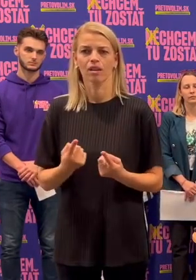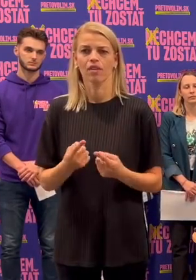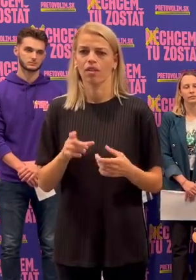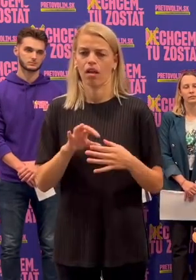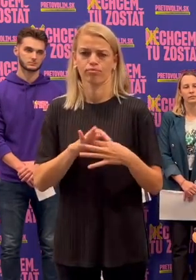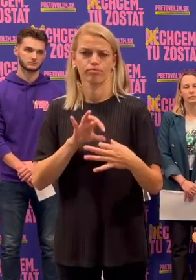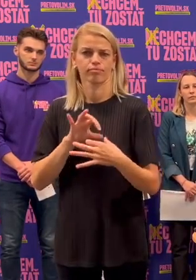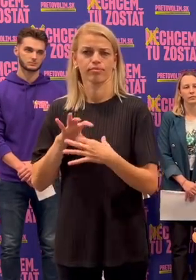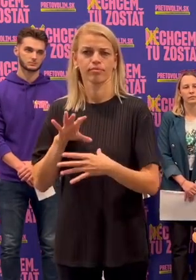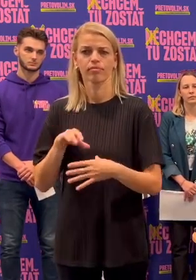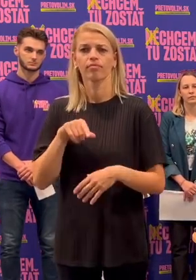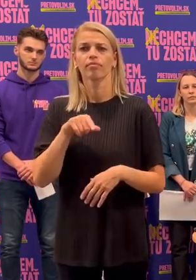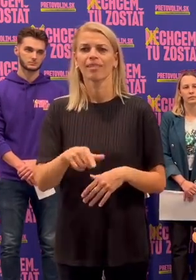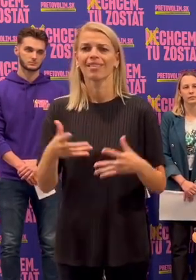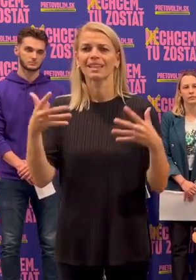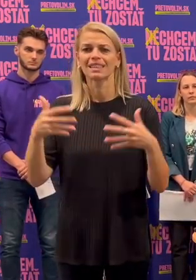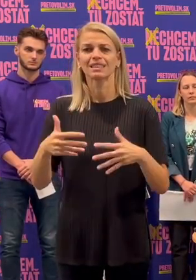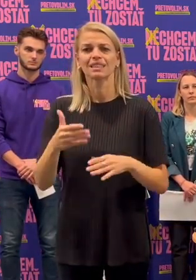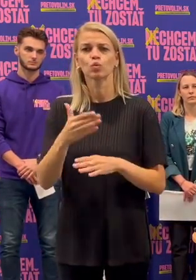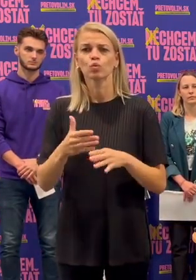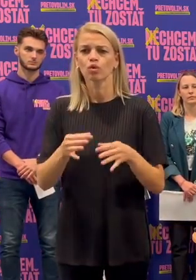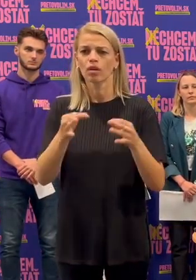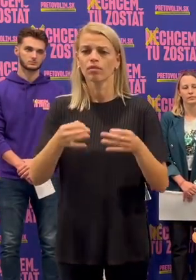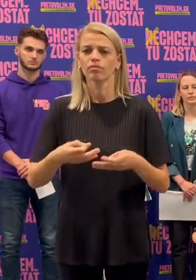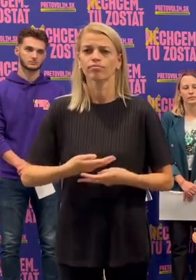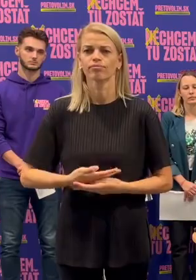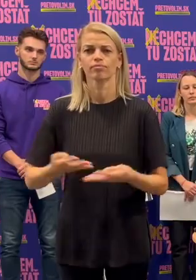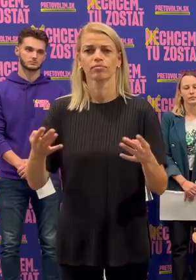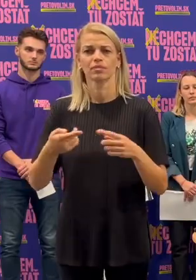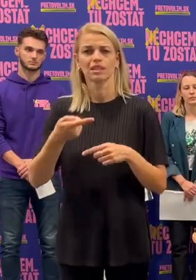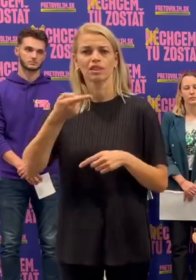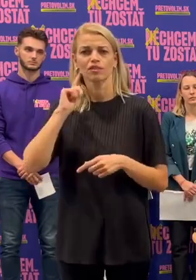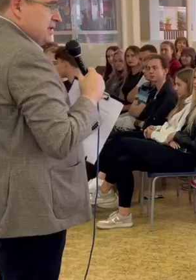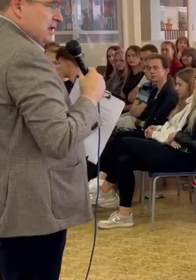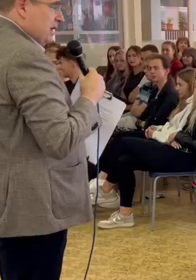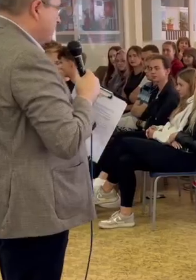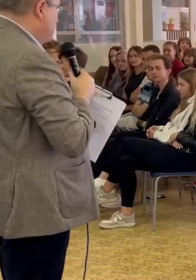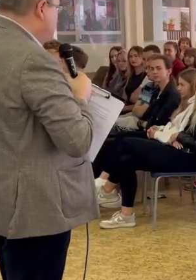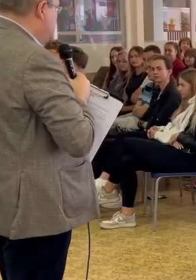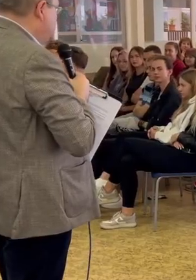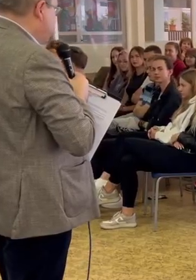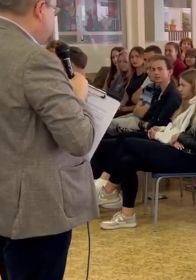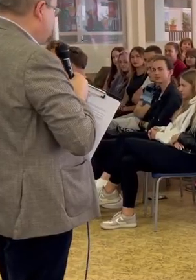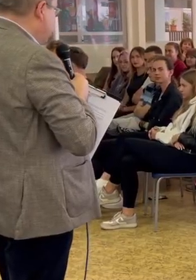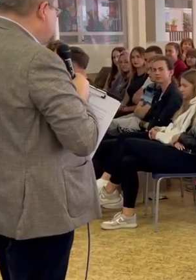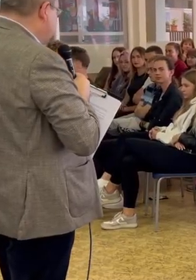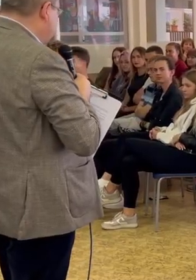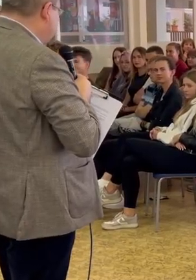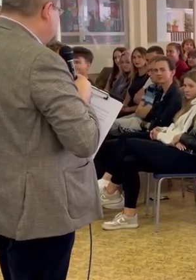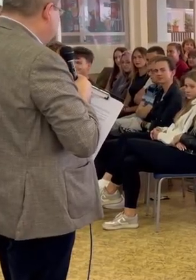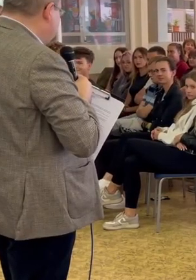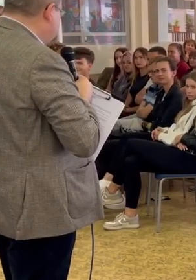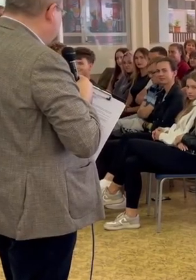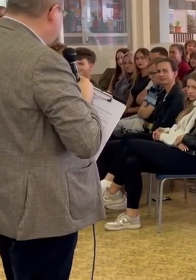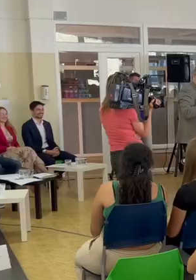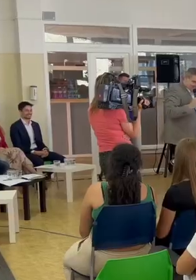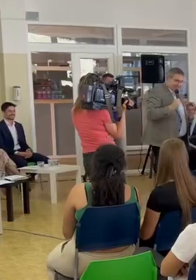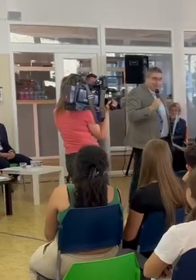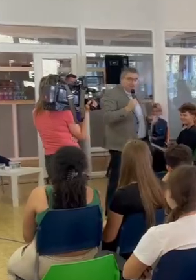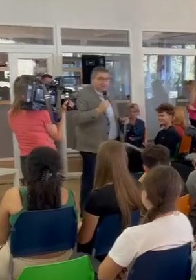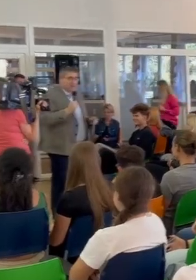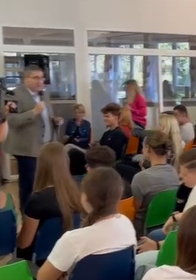týchto príručiek sme vyše 10 000 kusov doručili na slovenské stredné školy, takže verím, že už sú v rukách mladých ľudí a že